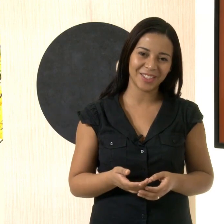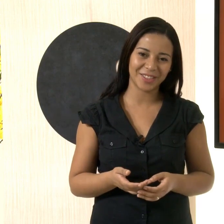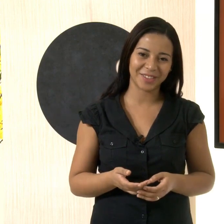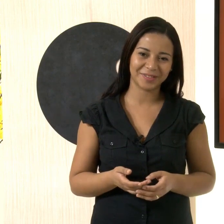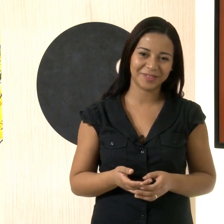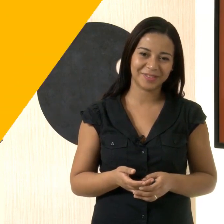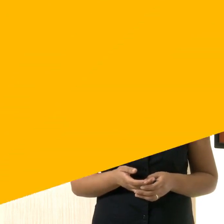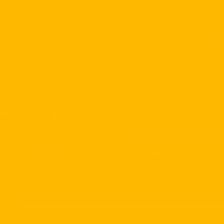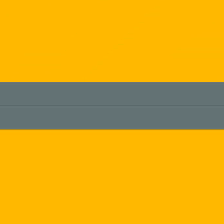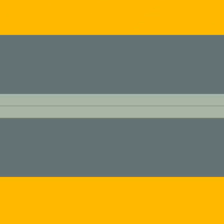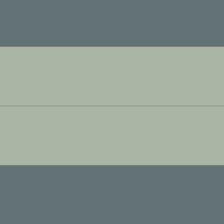curiosidade?